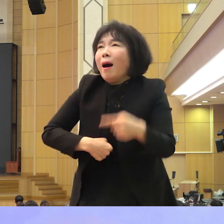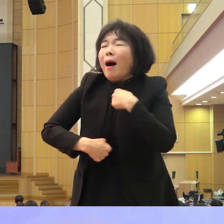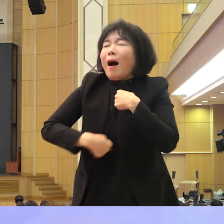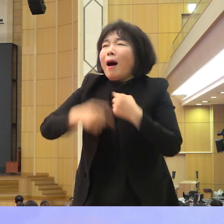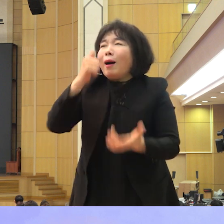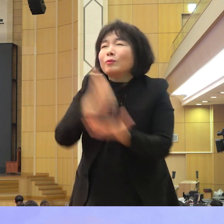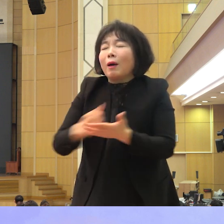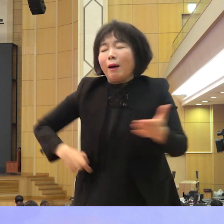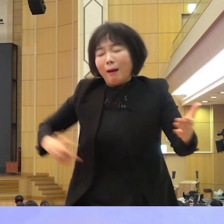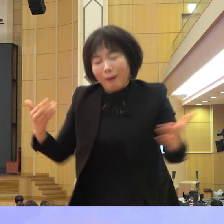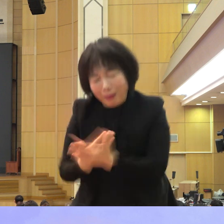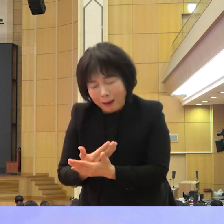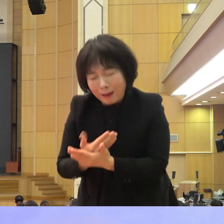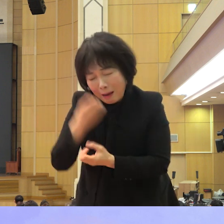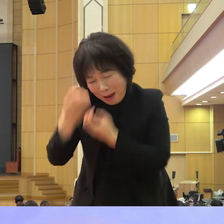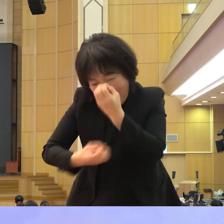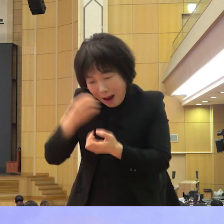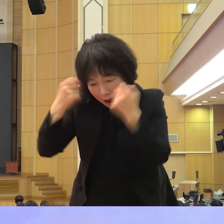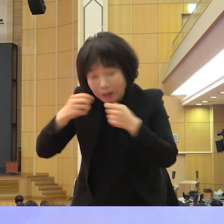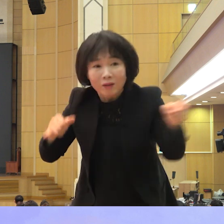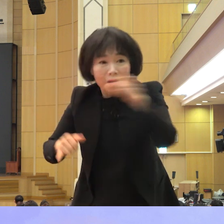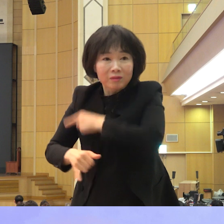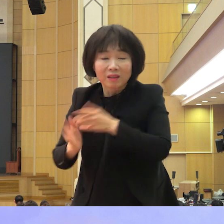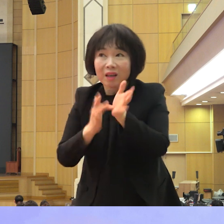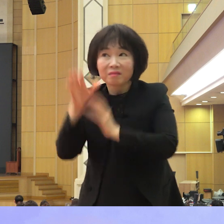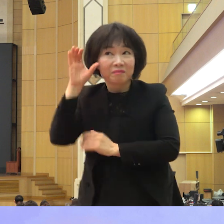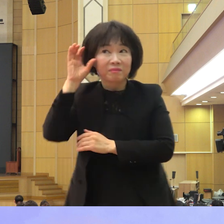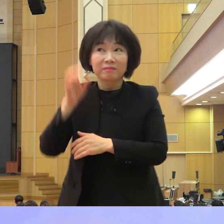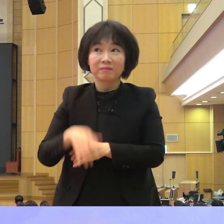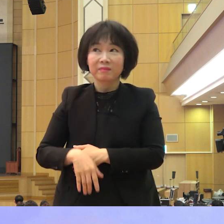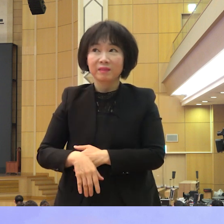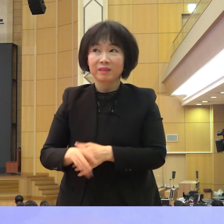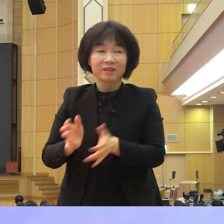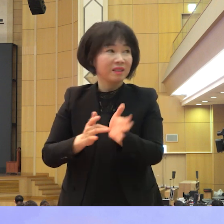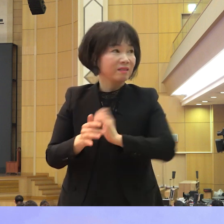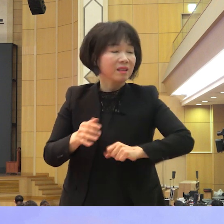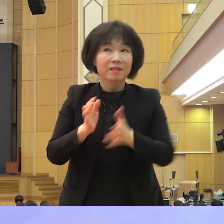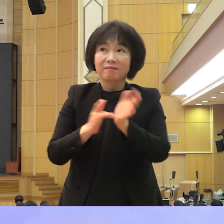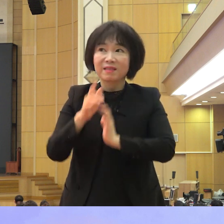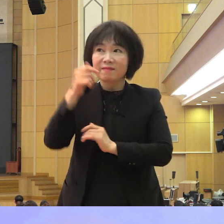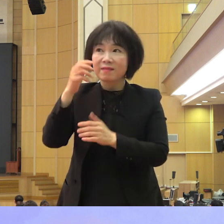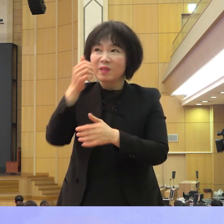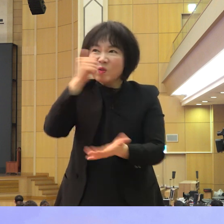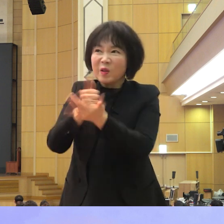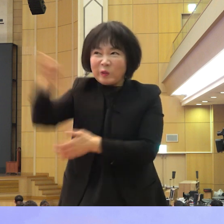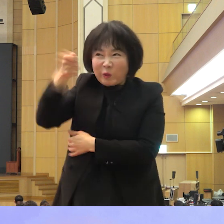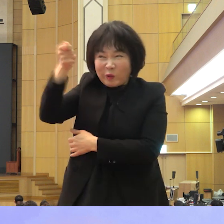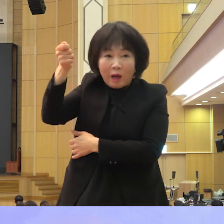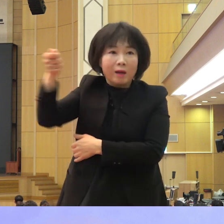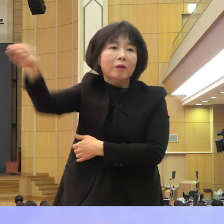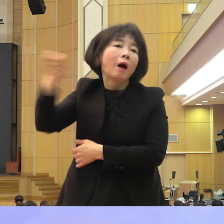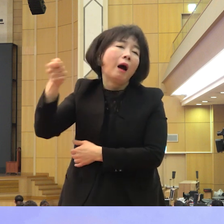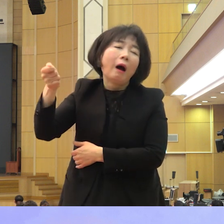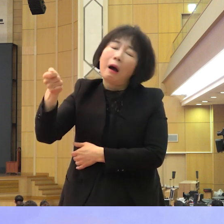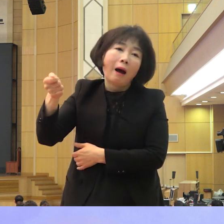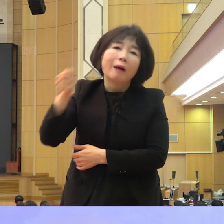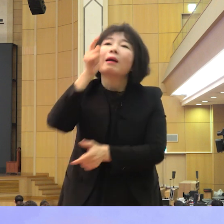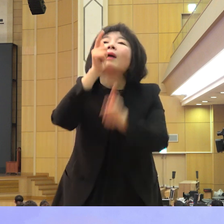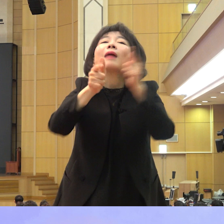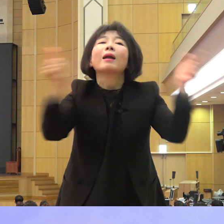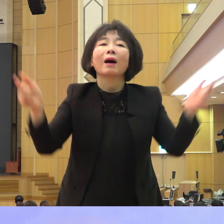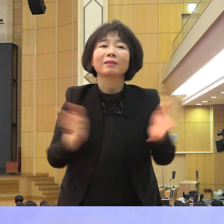사람은 예수님 말씀을 꼬투리 잡으려고 비판하고 비방하는 사람도 많았잖아요. 그러니까